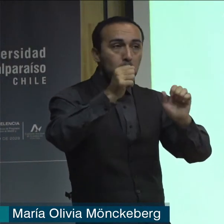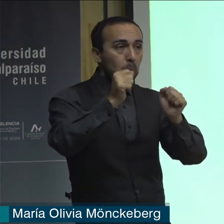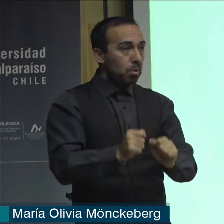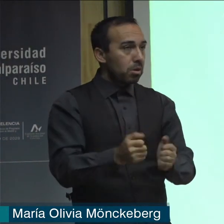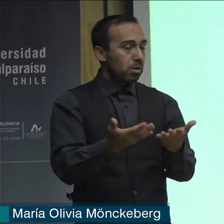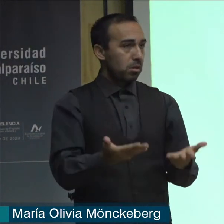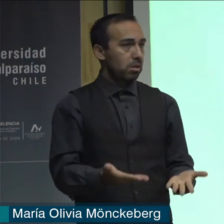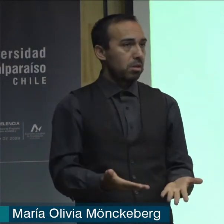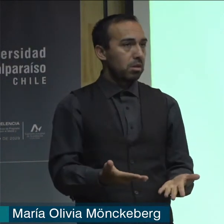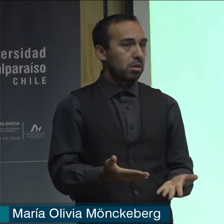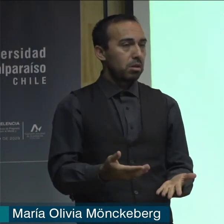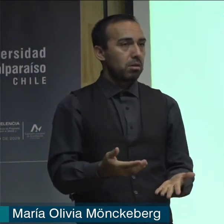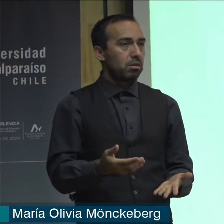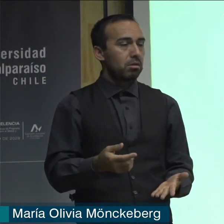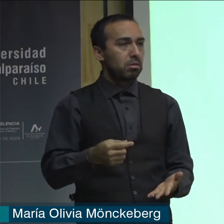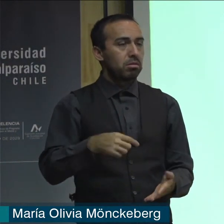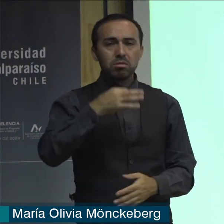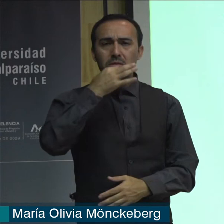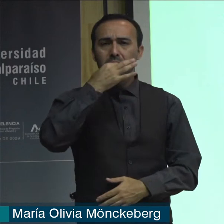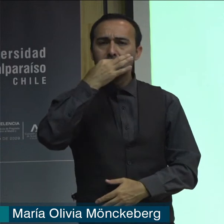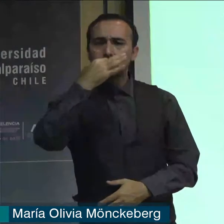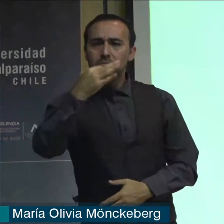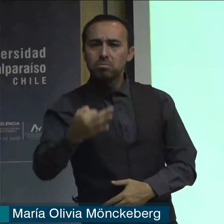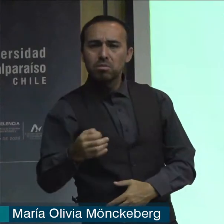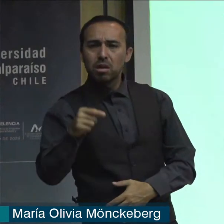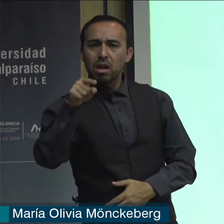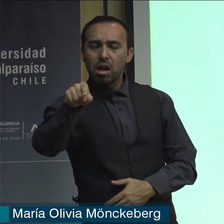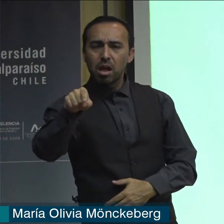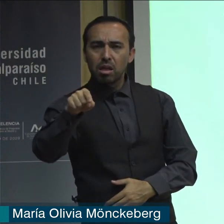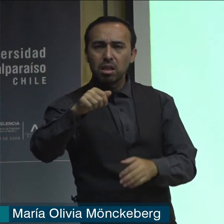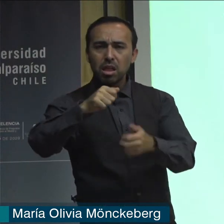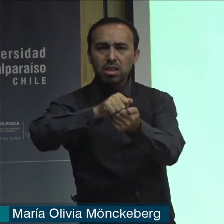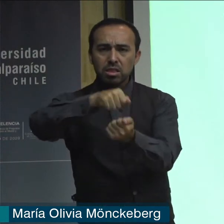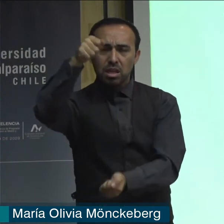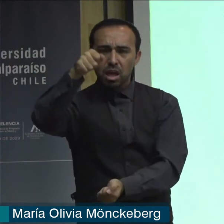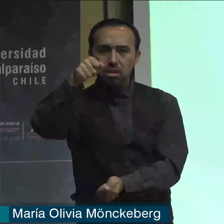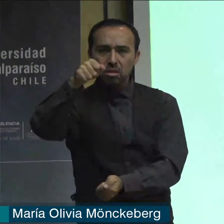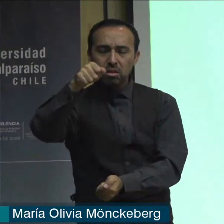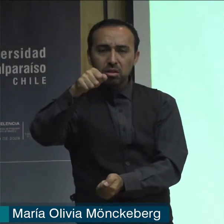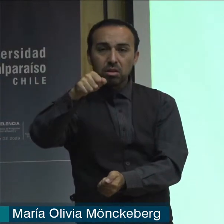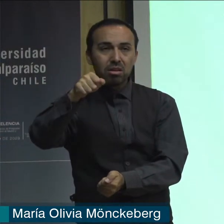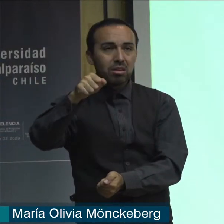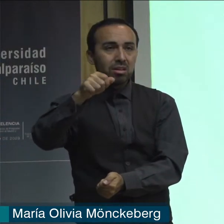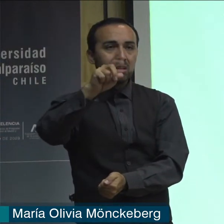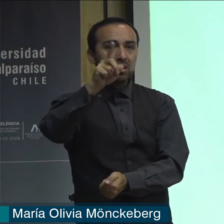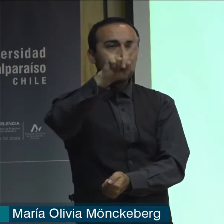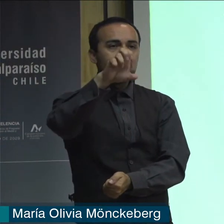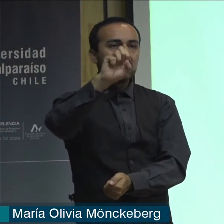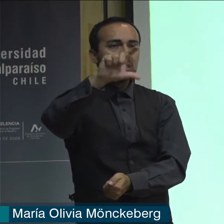que lo que está diciendo en portada de la segunda un señor